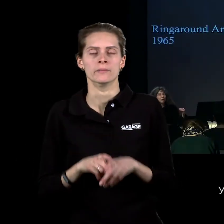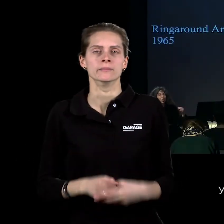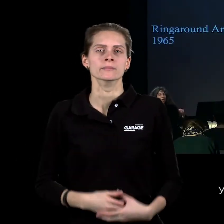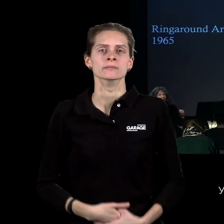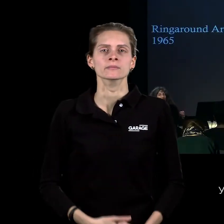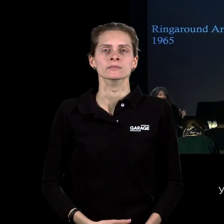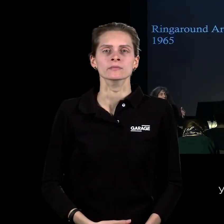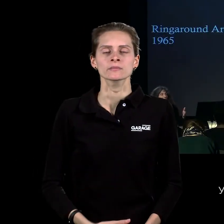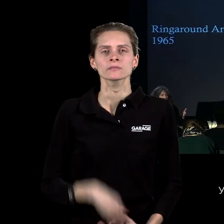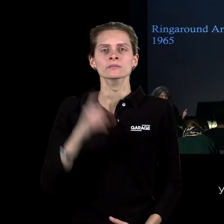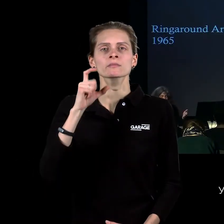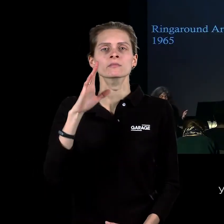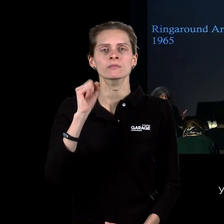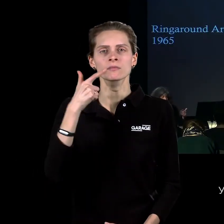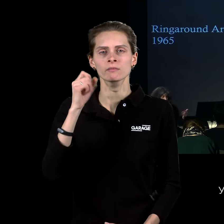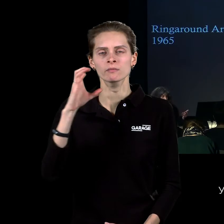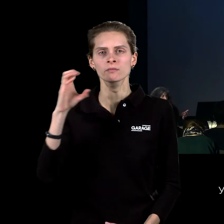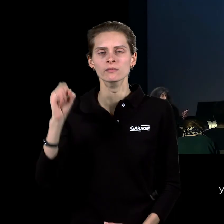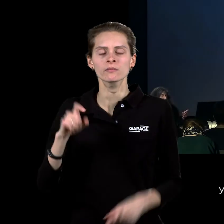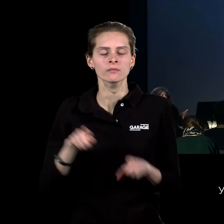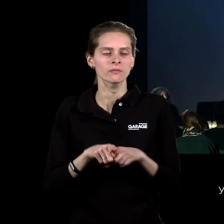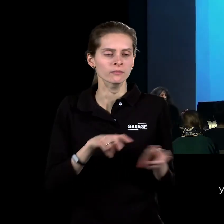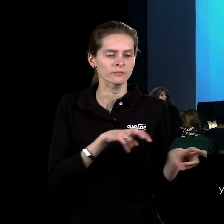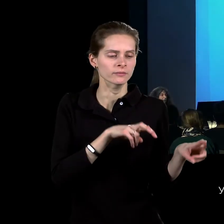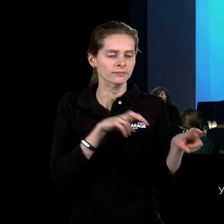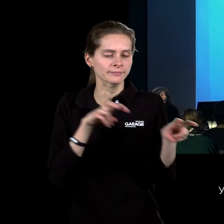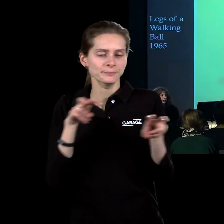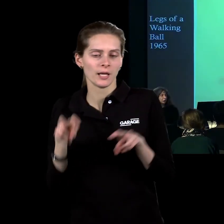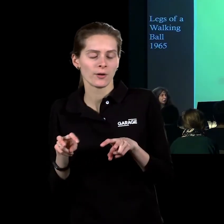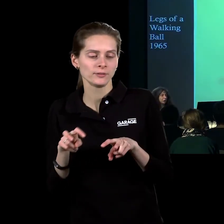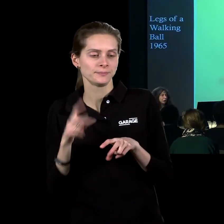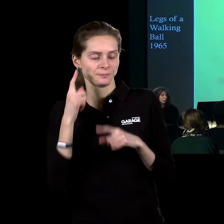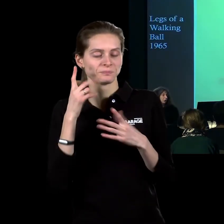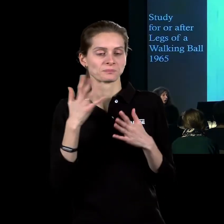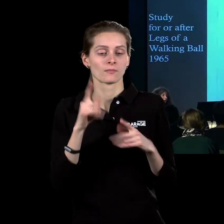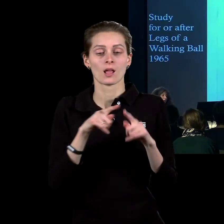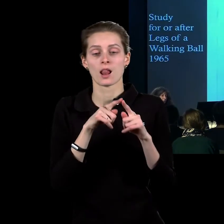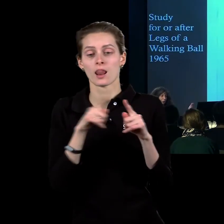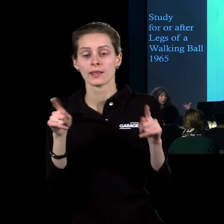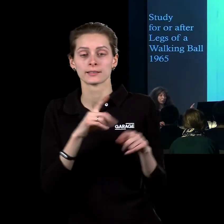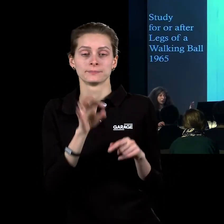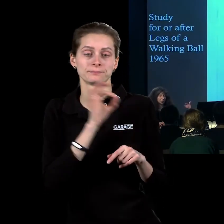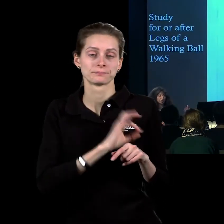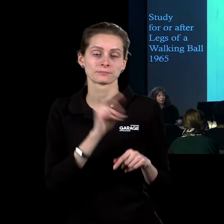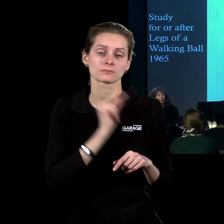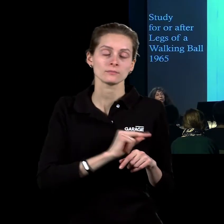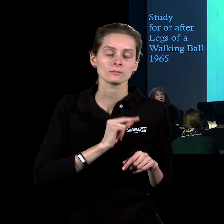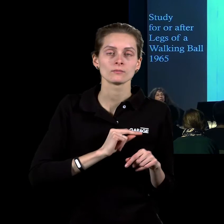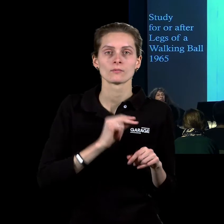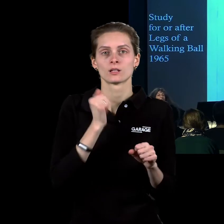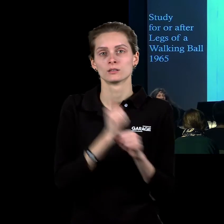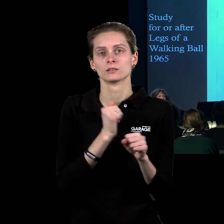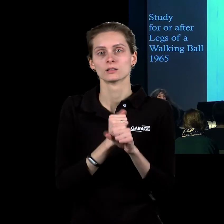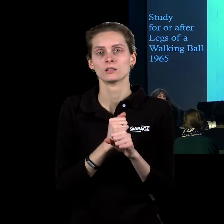у Эвы Гесс этот переход достаточно понятен, да, потому что те линии, с которыми она работает, которыми она прочерчивает